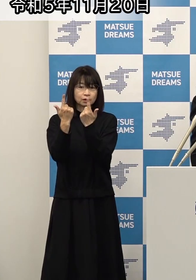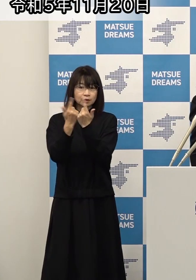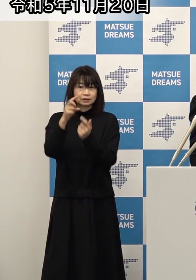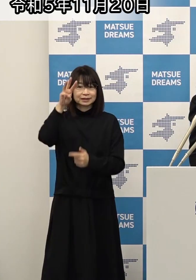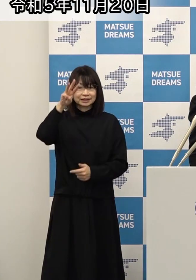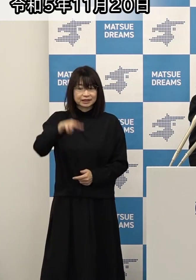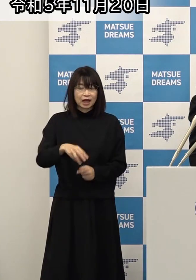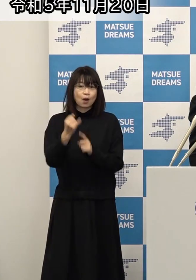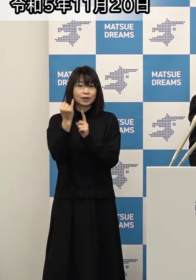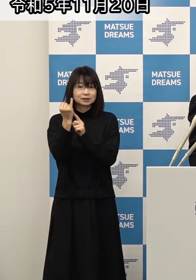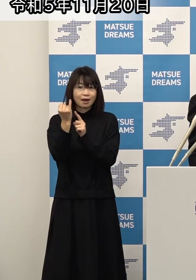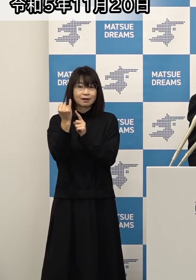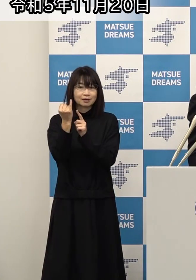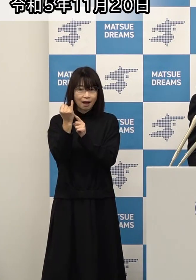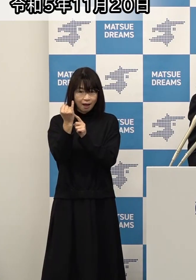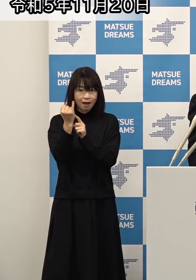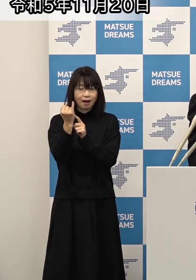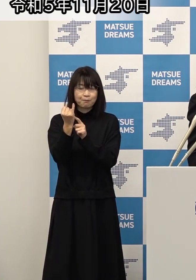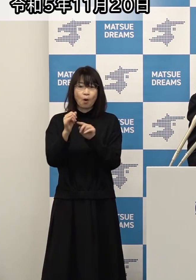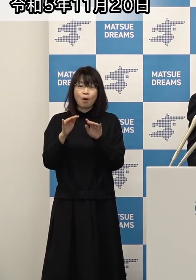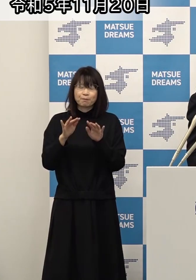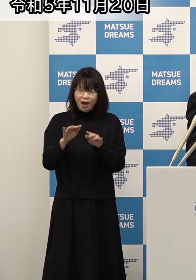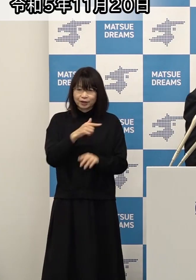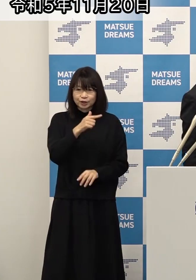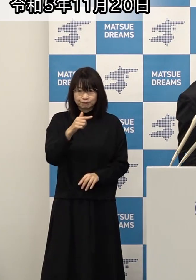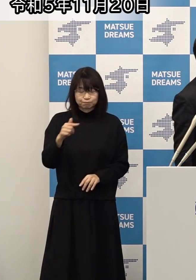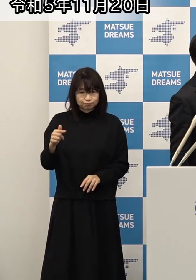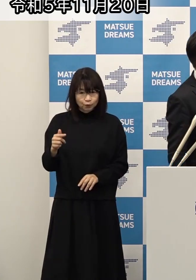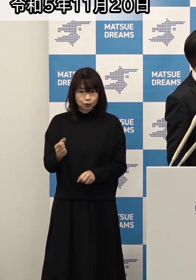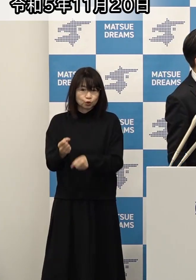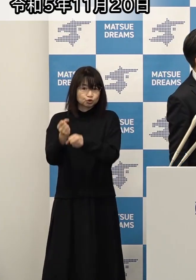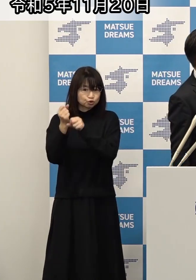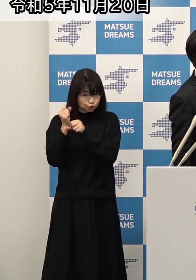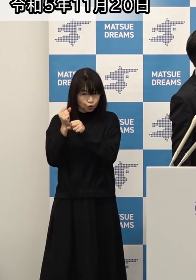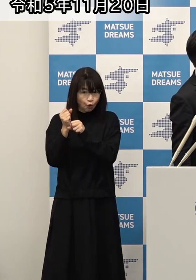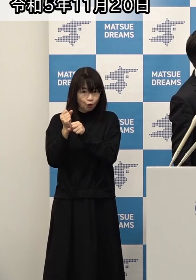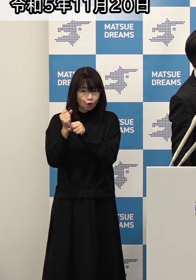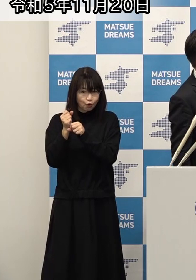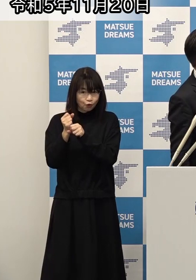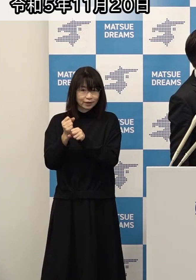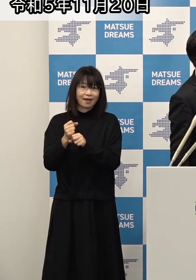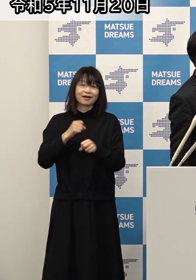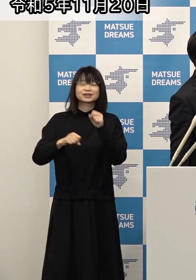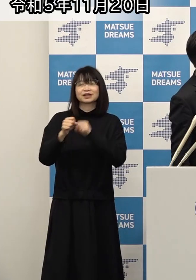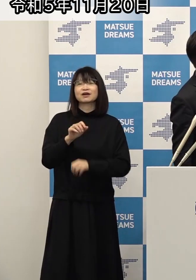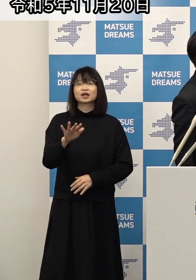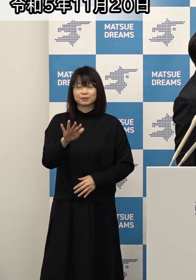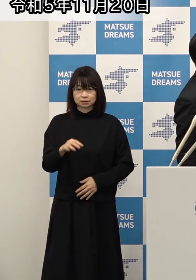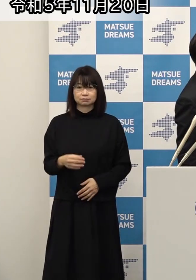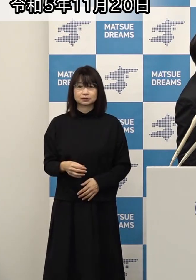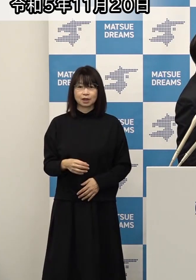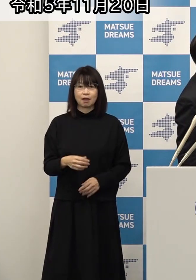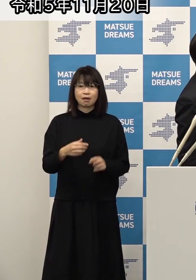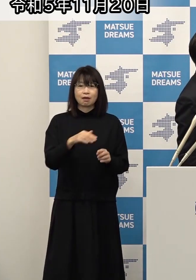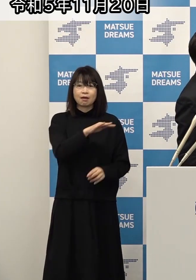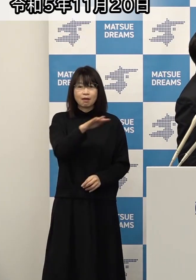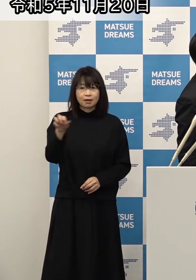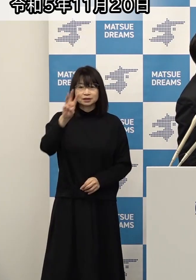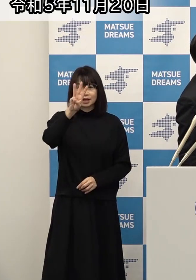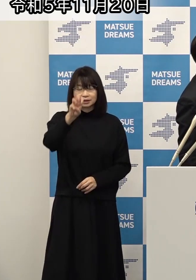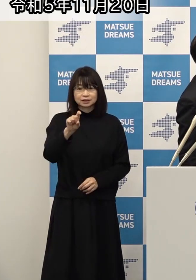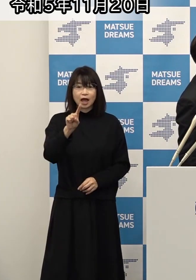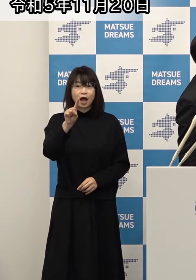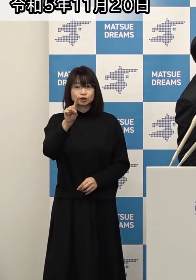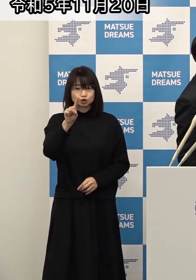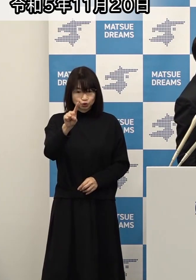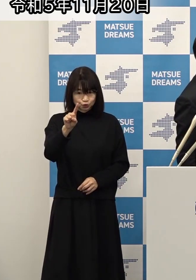会でも優勝されておりまして活躍を遂げられております。また平成31年優勝された鈴木選手はですね、パリ五